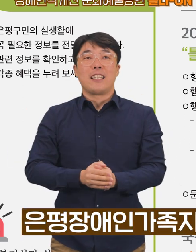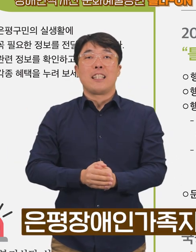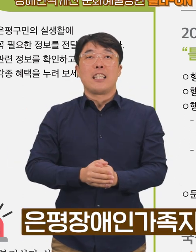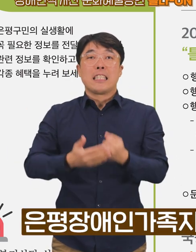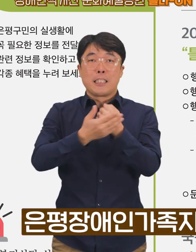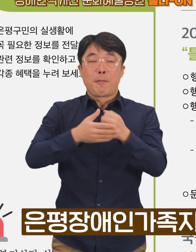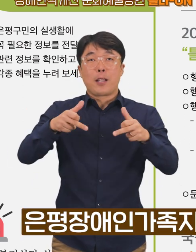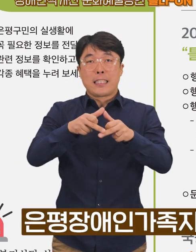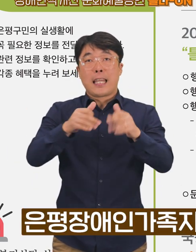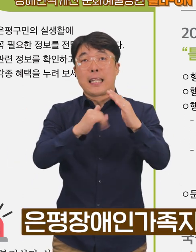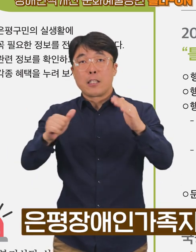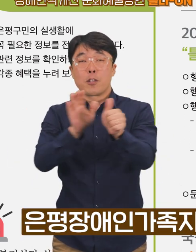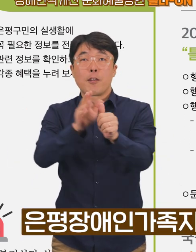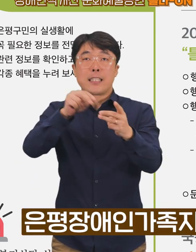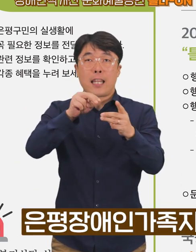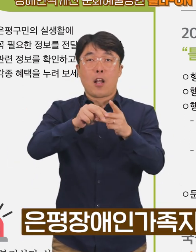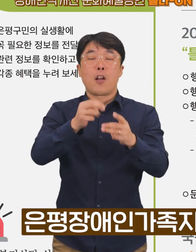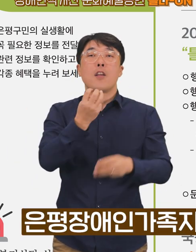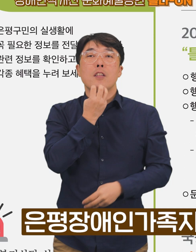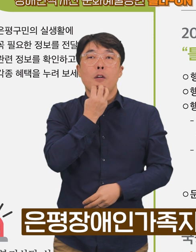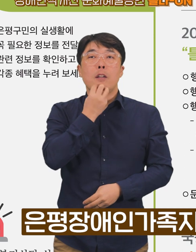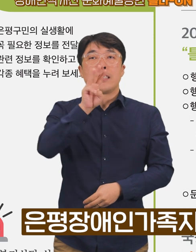문의번호는 은평장애인 가족지원센터